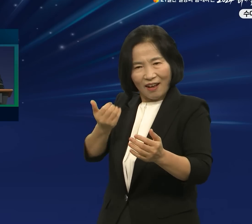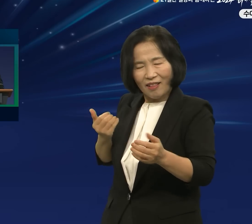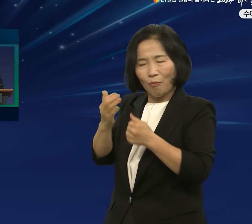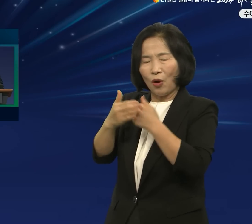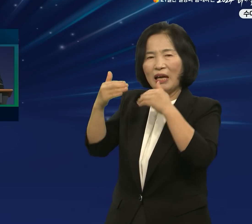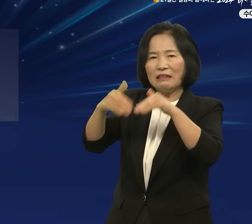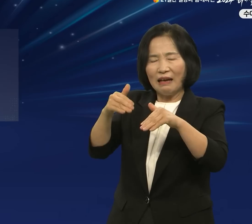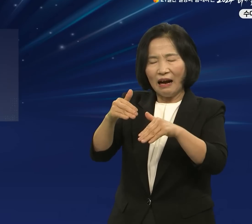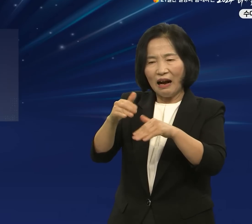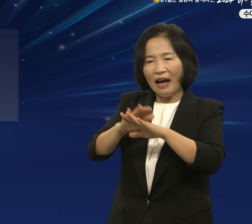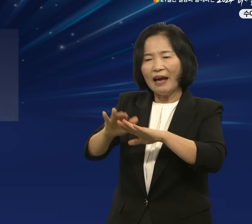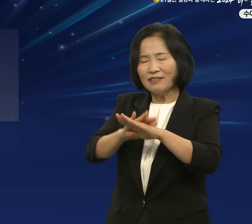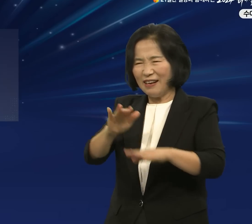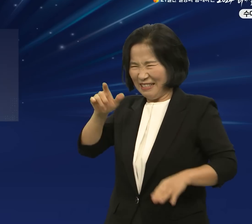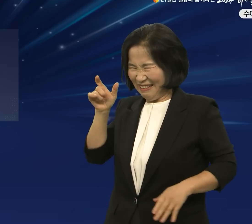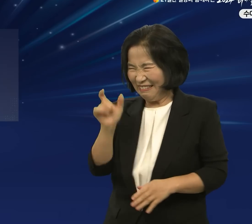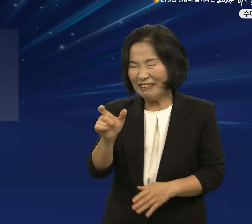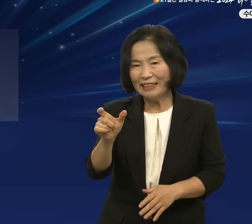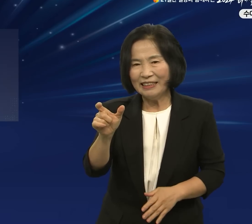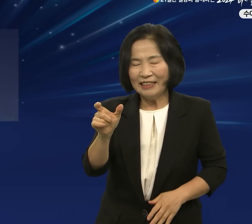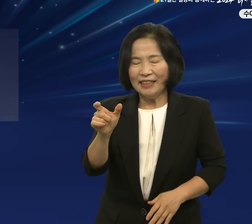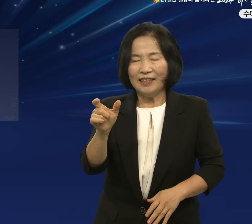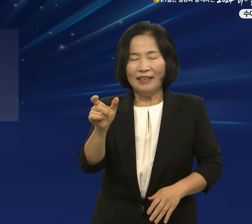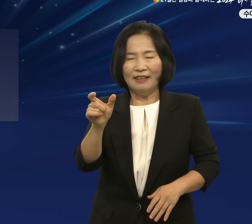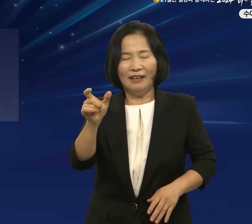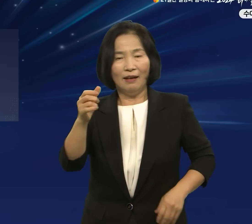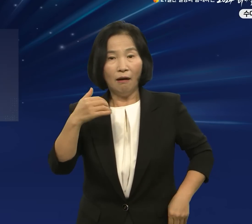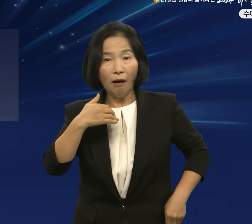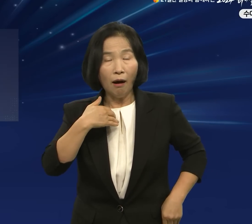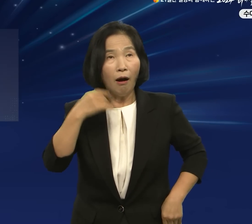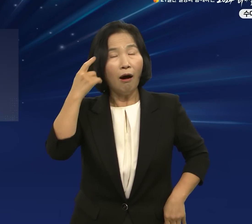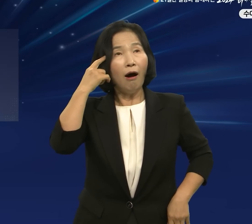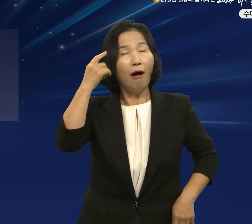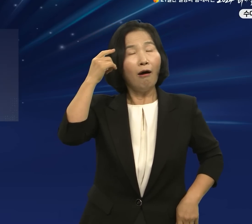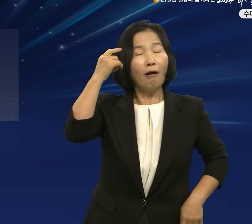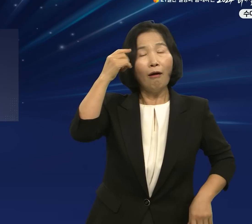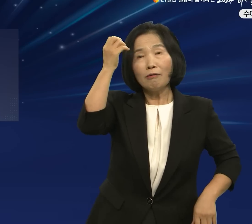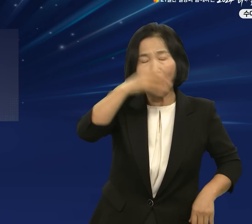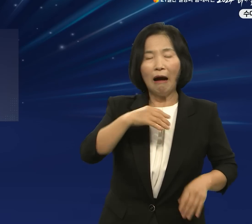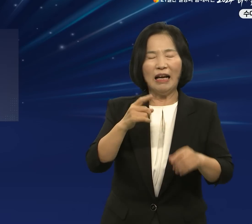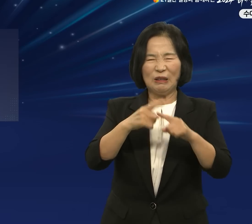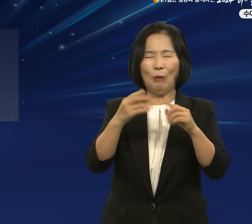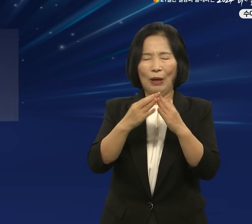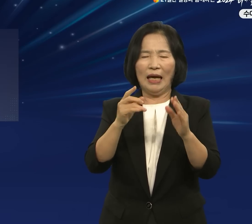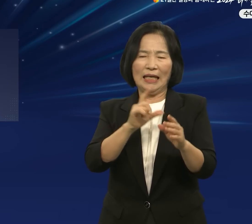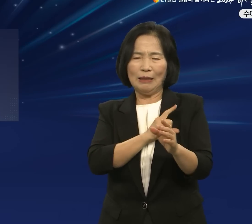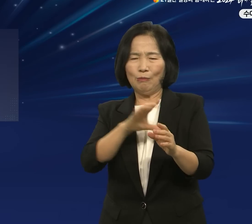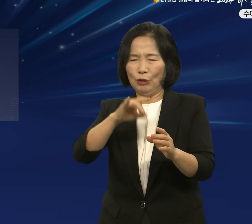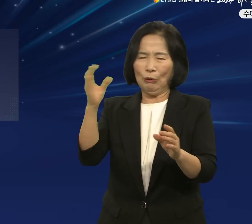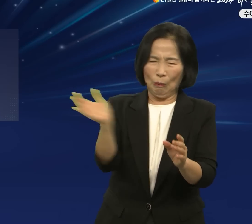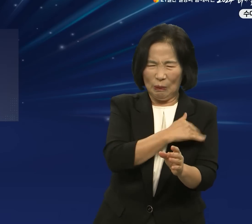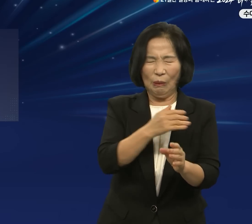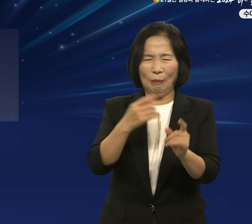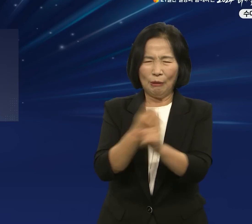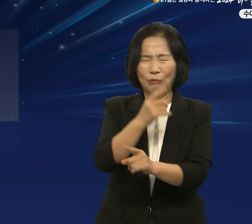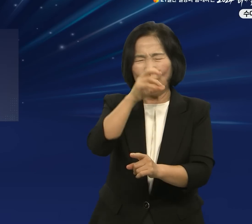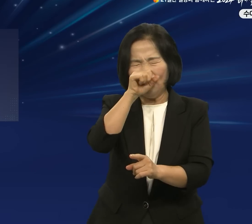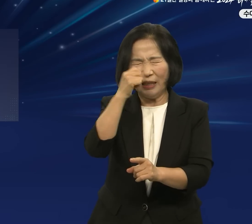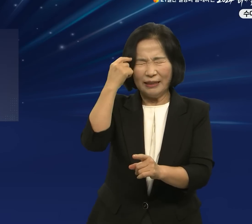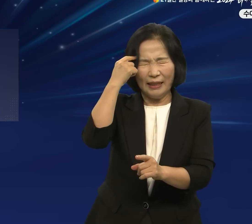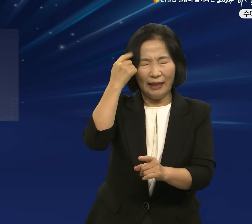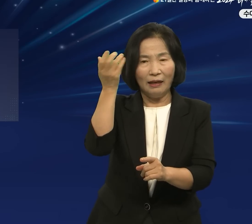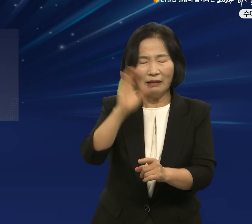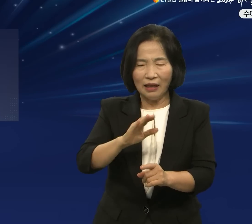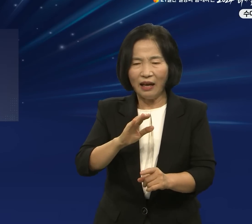보고 교회 이름 바꿔야 되겠다고 아무 생각 없이 생각했던 제가 회개를 했습니다.